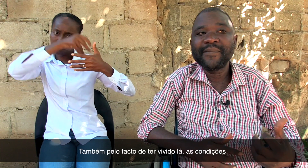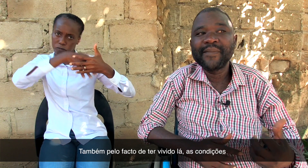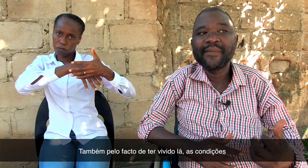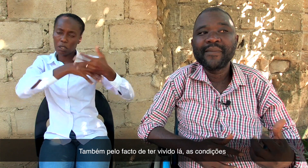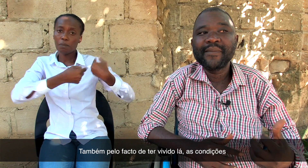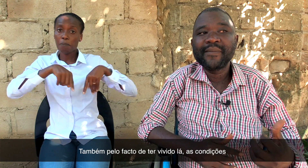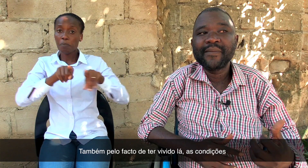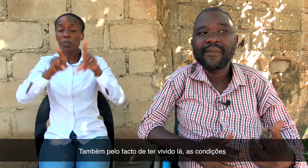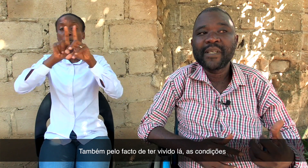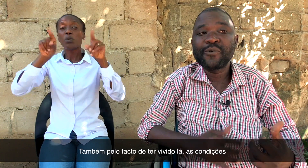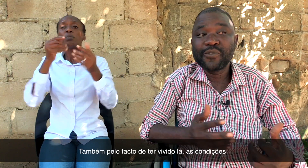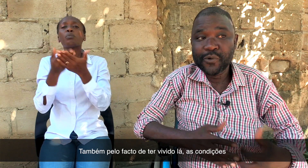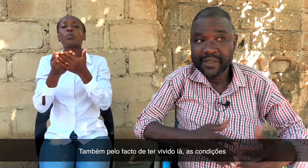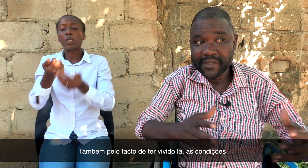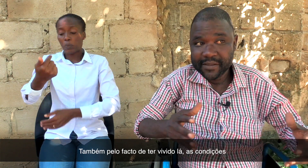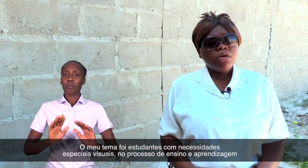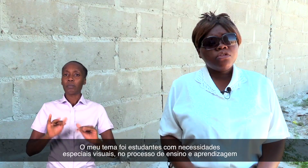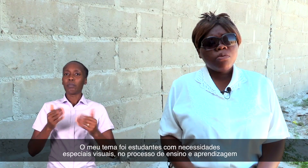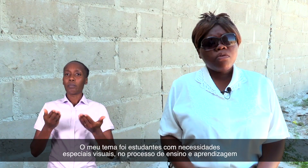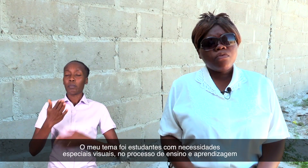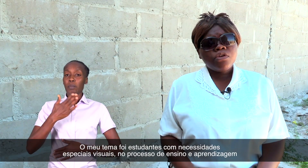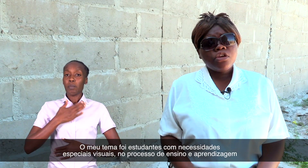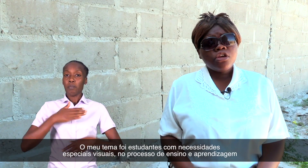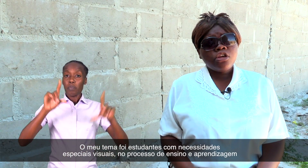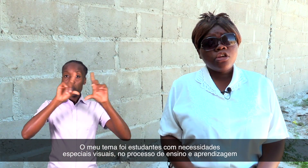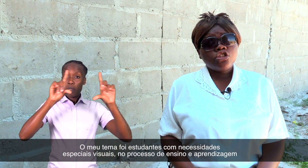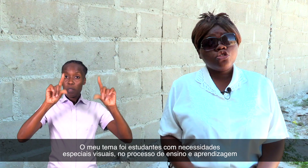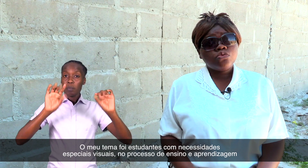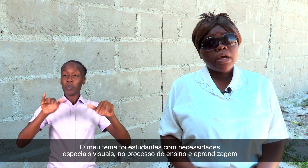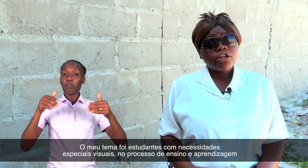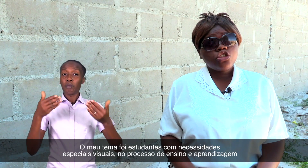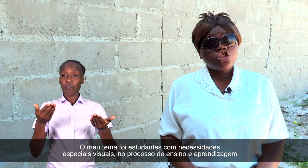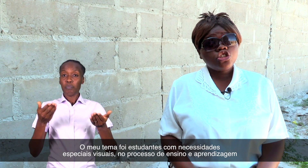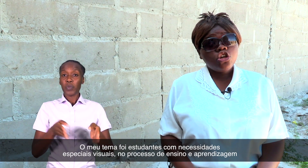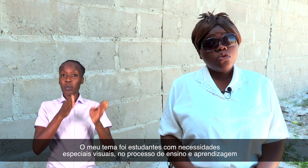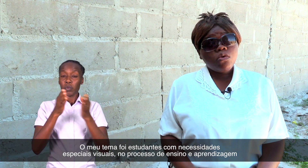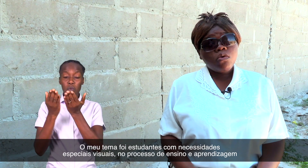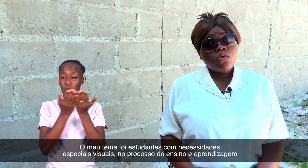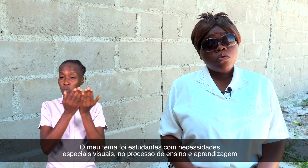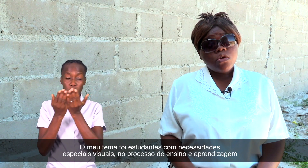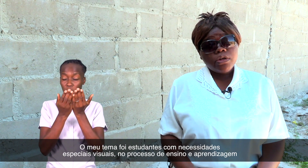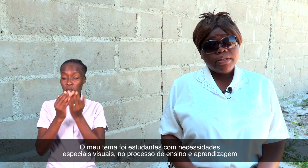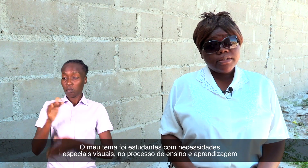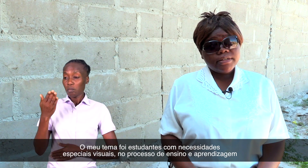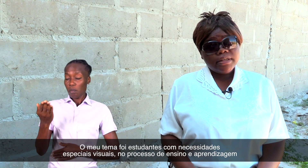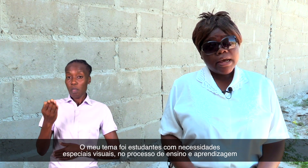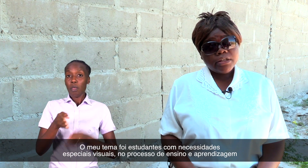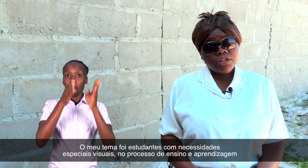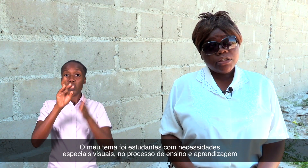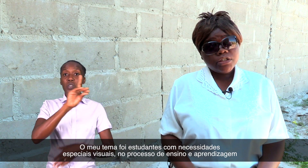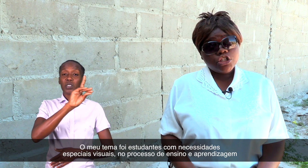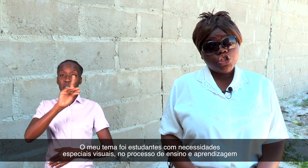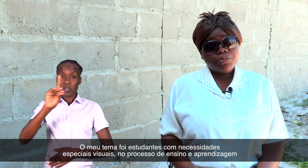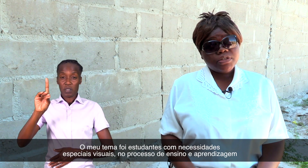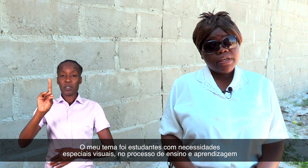lá, as condições. O tema foi estudantes com